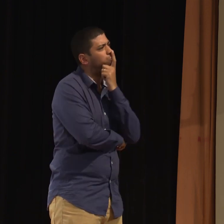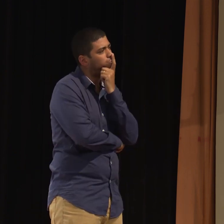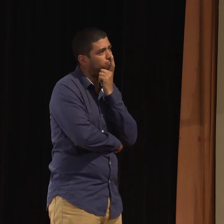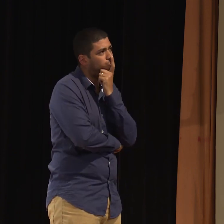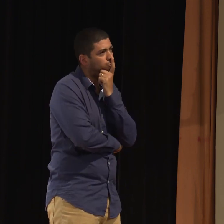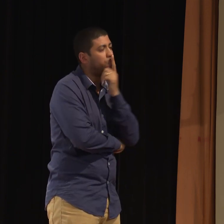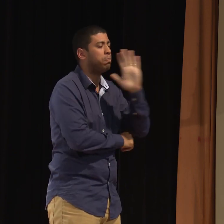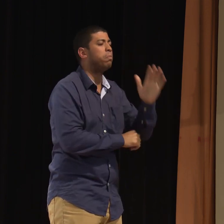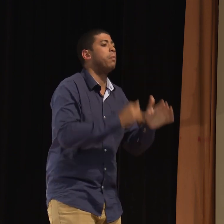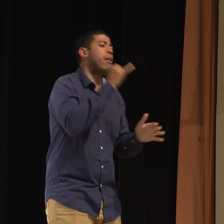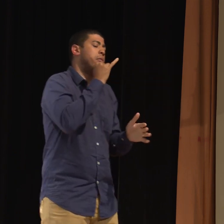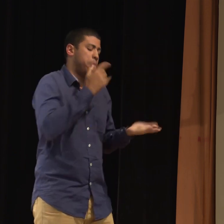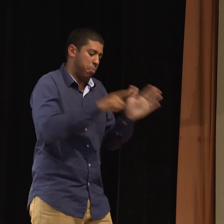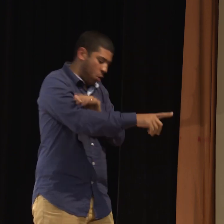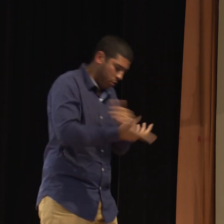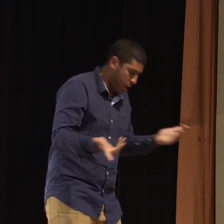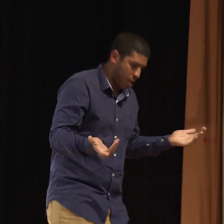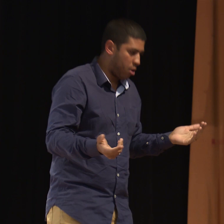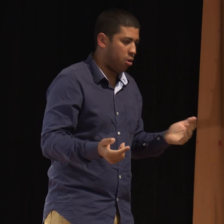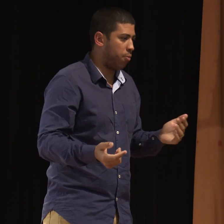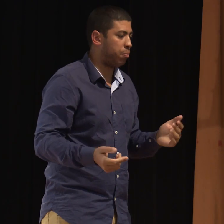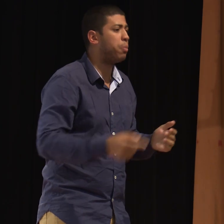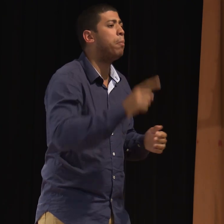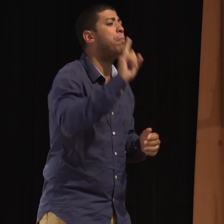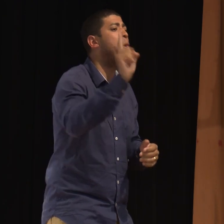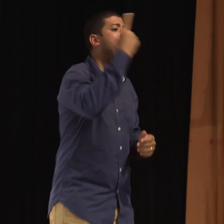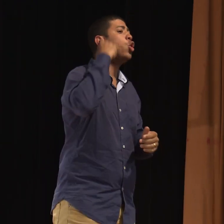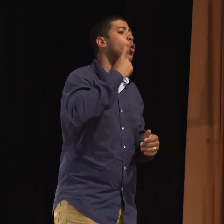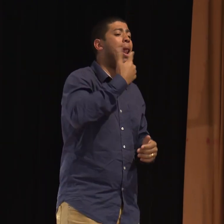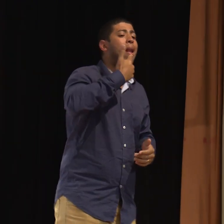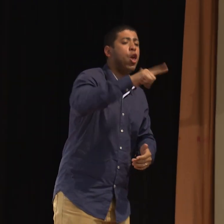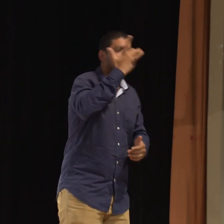eu passaria isso para a língua de sinais? Uma suposição.